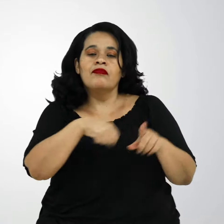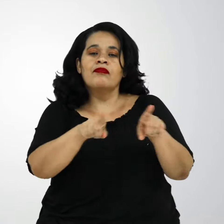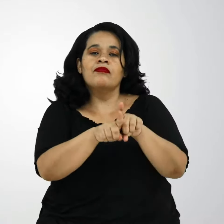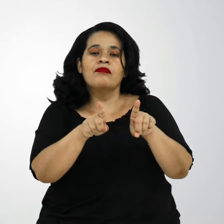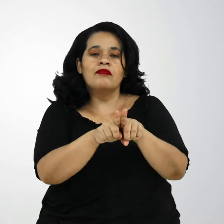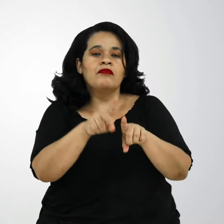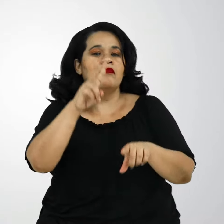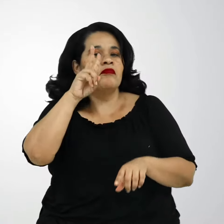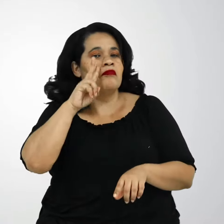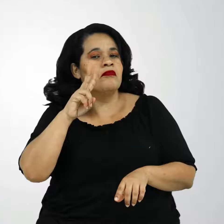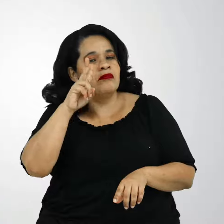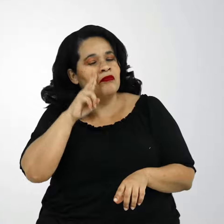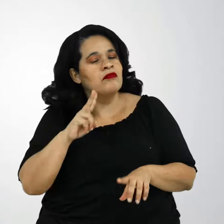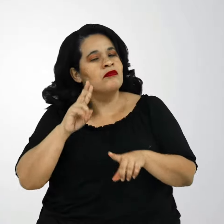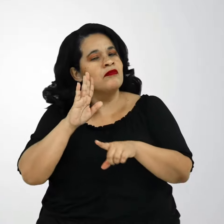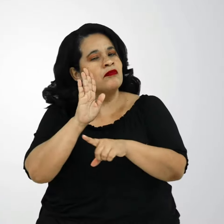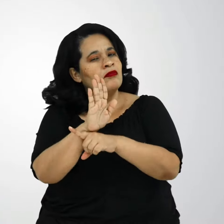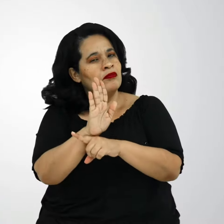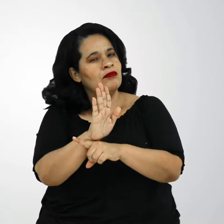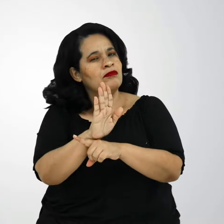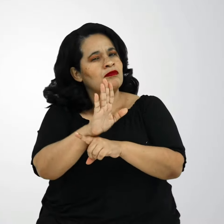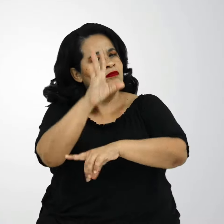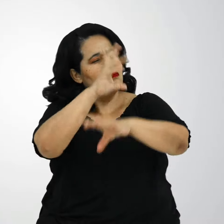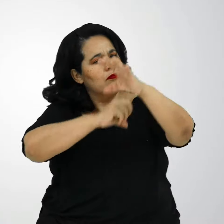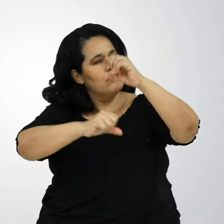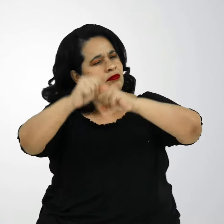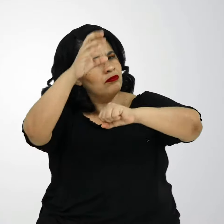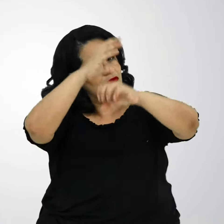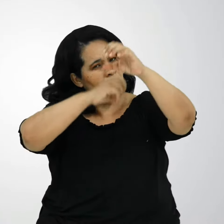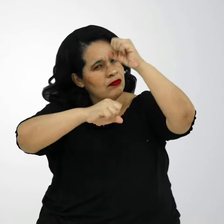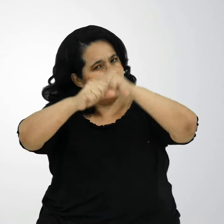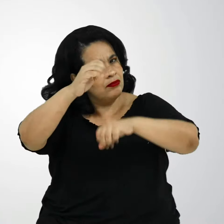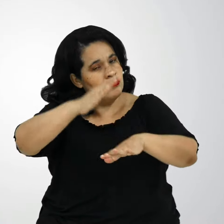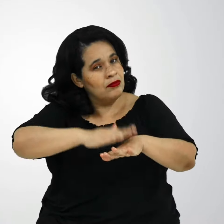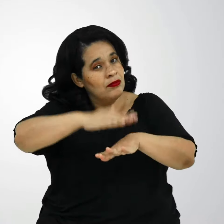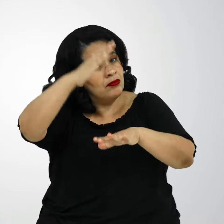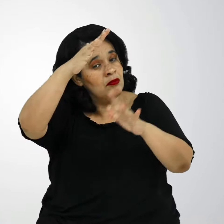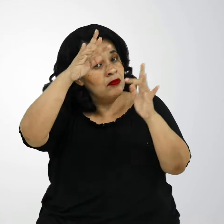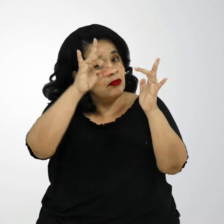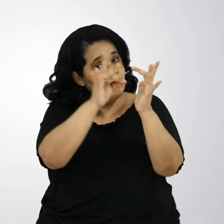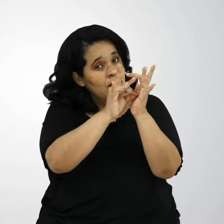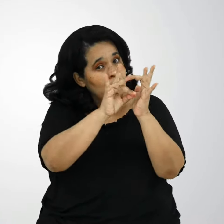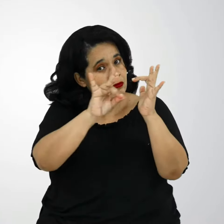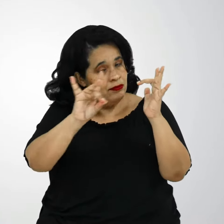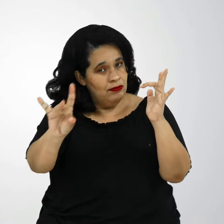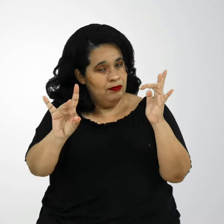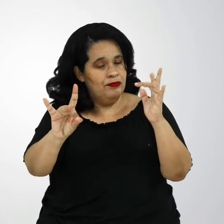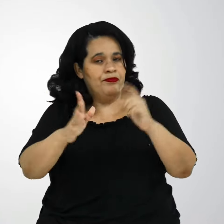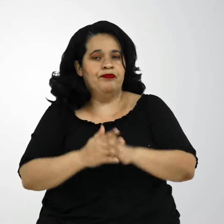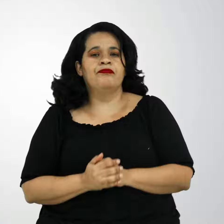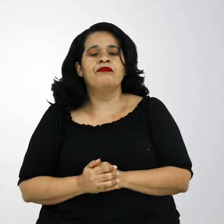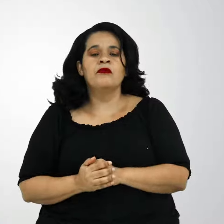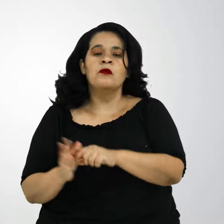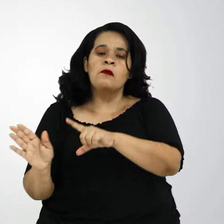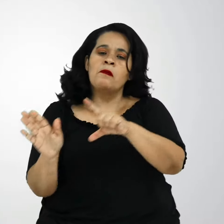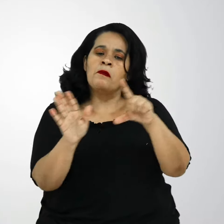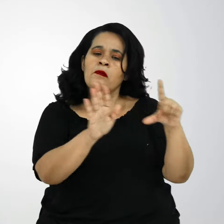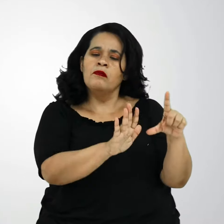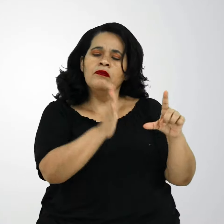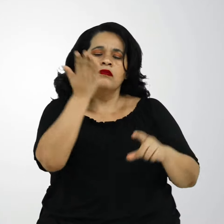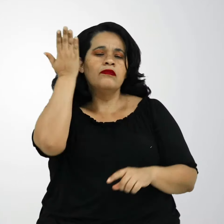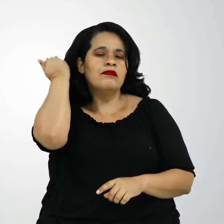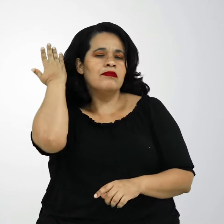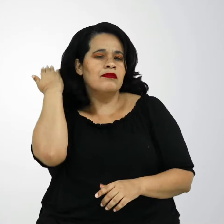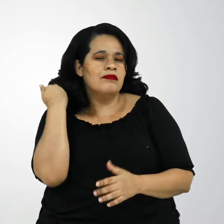são 4 impérios, e que foram também lá até a chegada do anticristo. Na semana passada, nós estudamos aqui sobre o